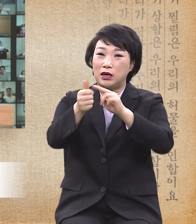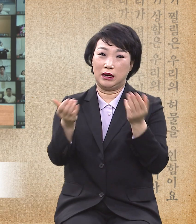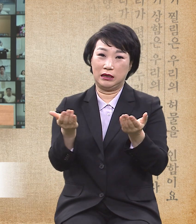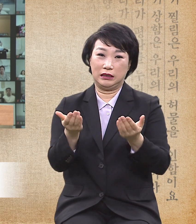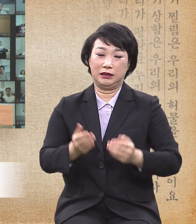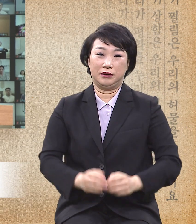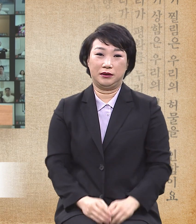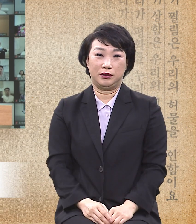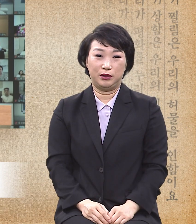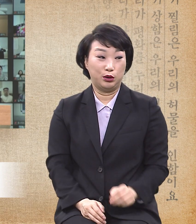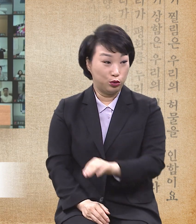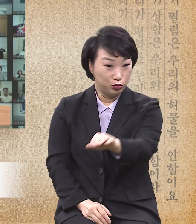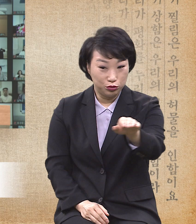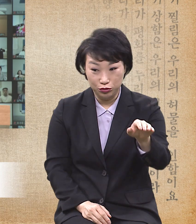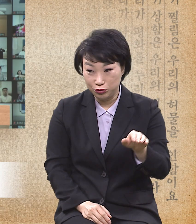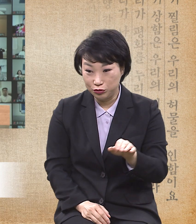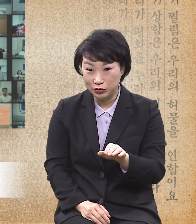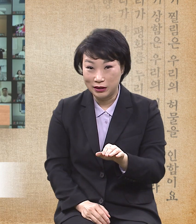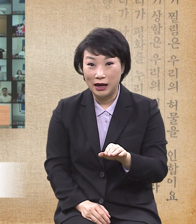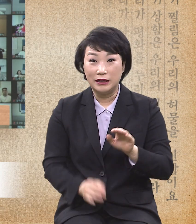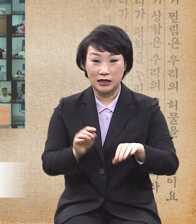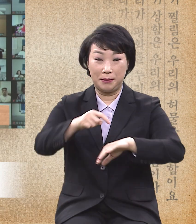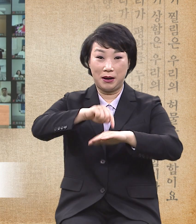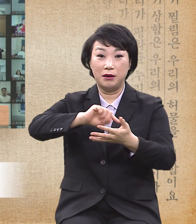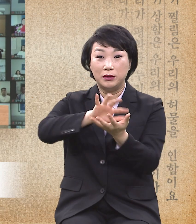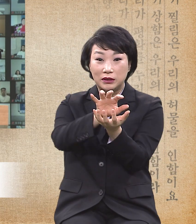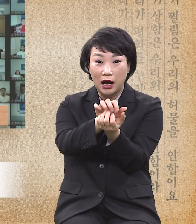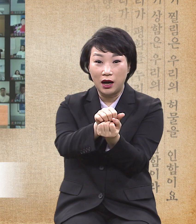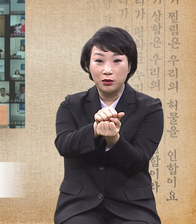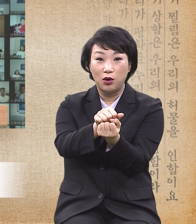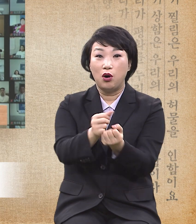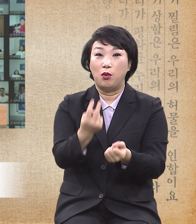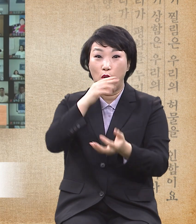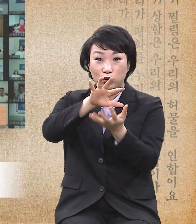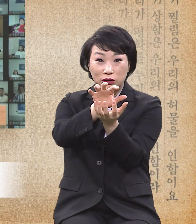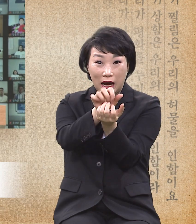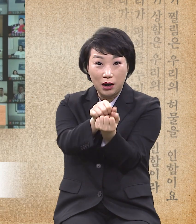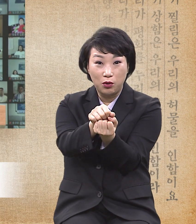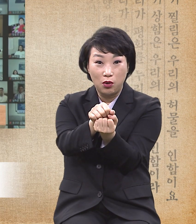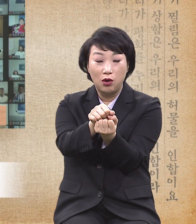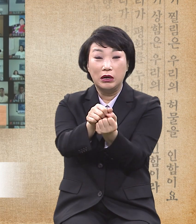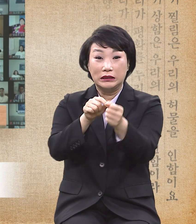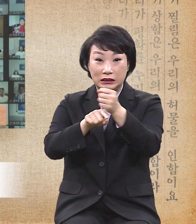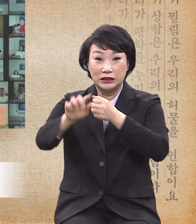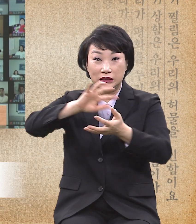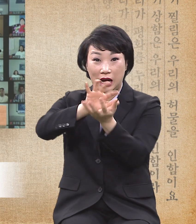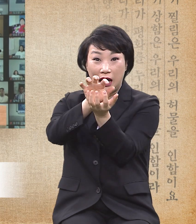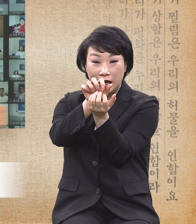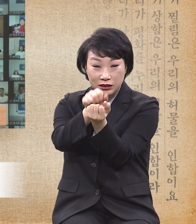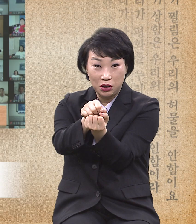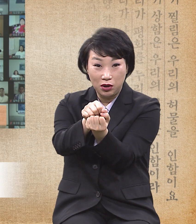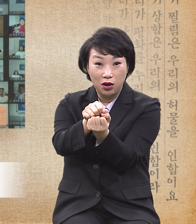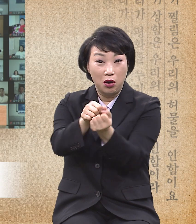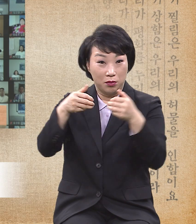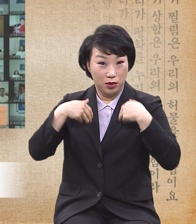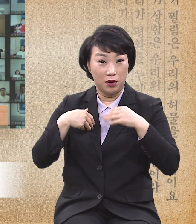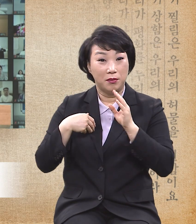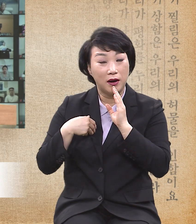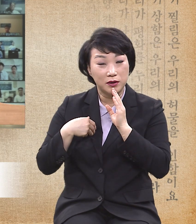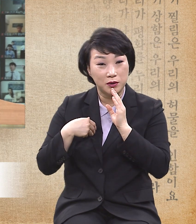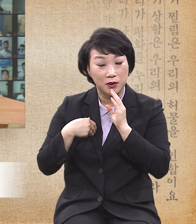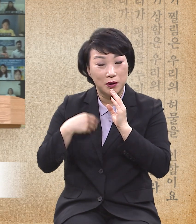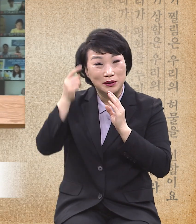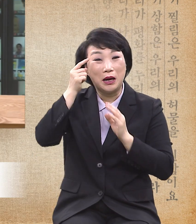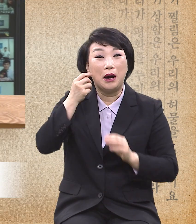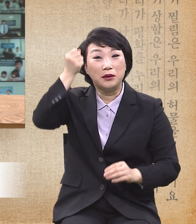이 말이요. 그러니까 우리가 마음을 다하고 목숨을 다하고 뜻을 다해야